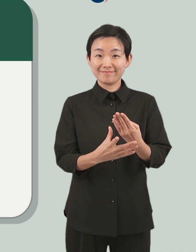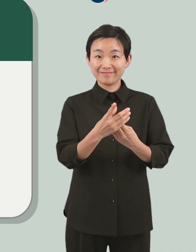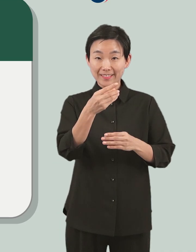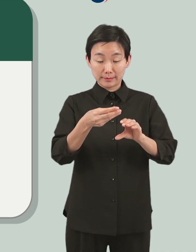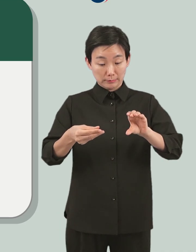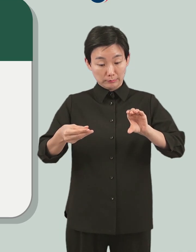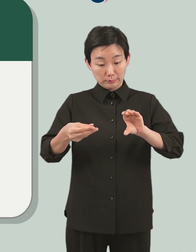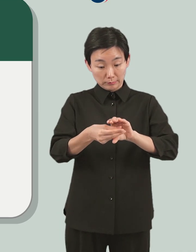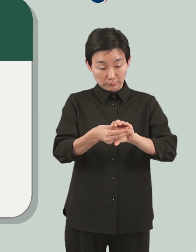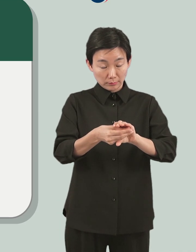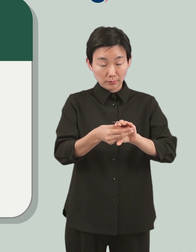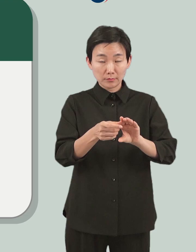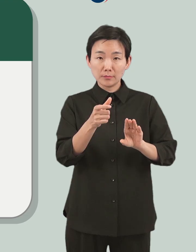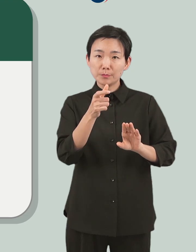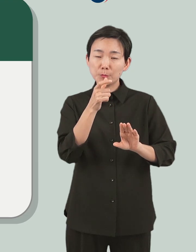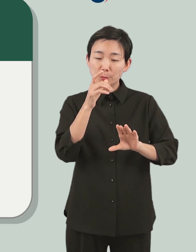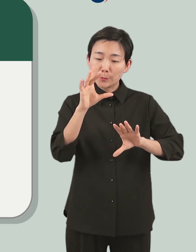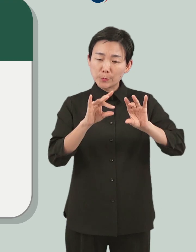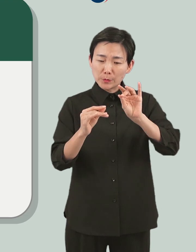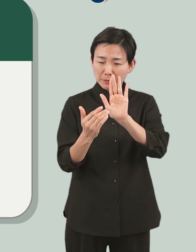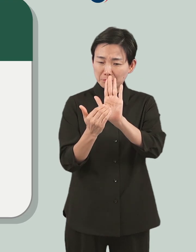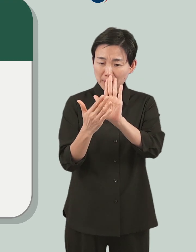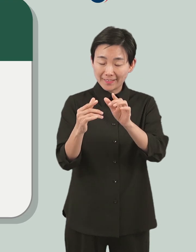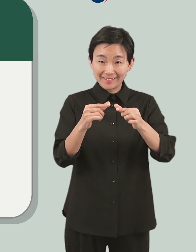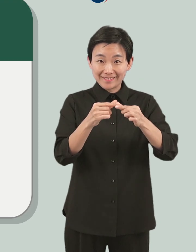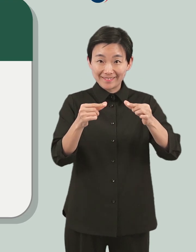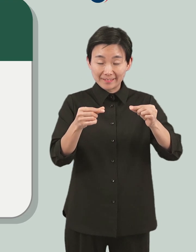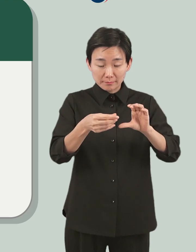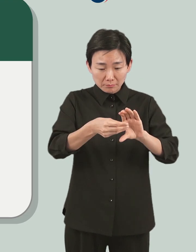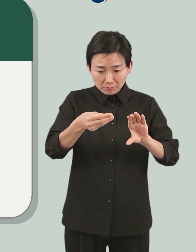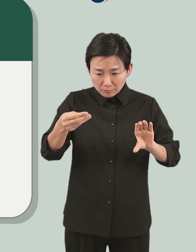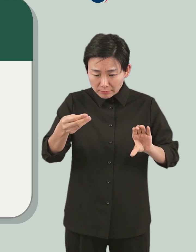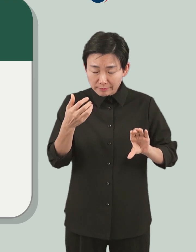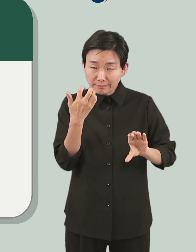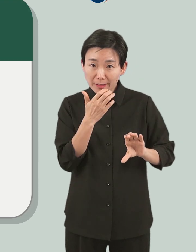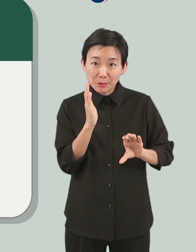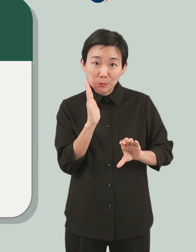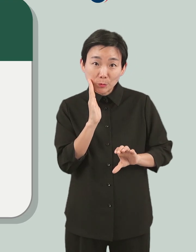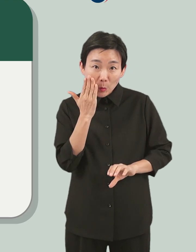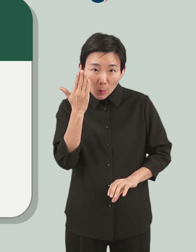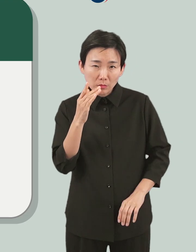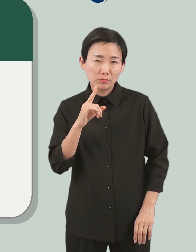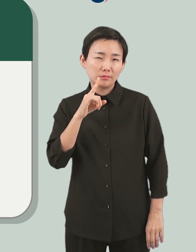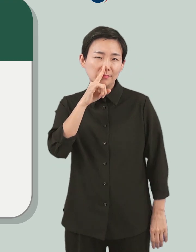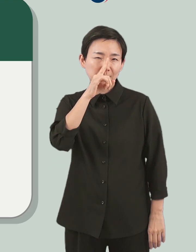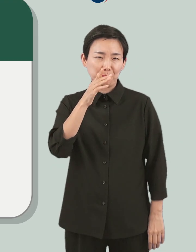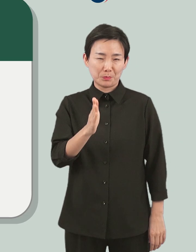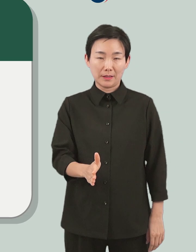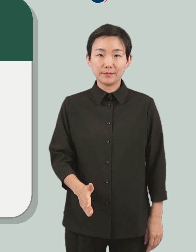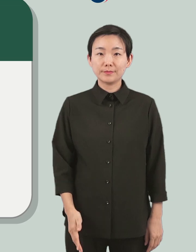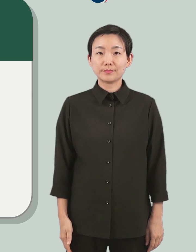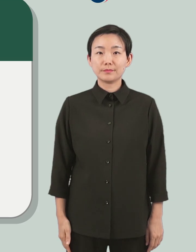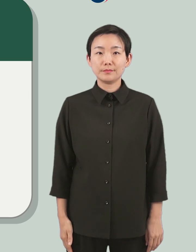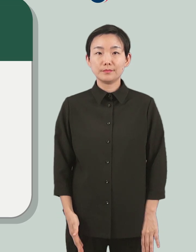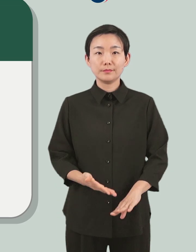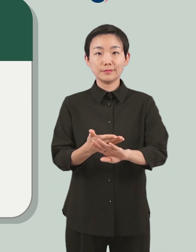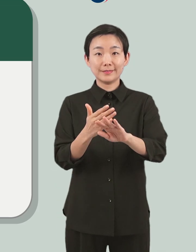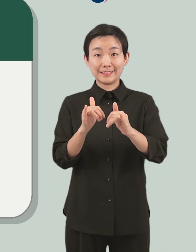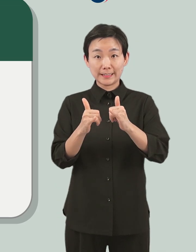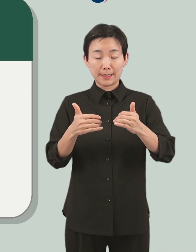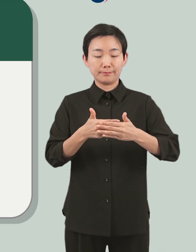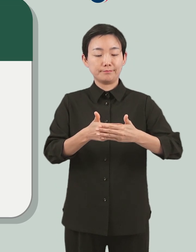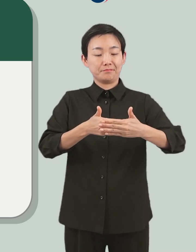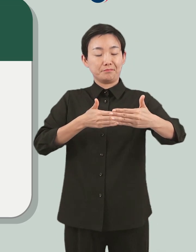제품에 동봉된 방습제의 색상이 초록색인 경우 해당 제품은 사용하지 않습니다. 다른 사람과 충분한 거리를